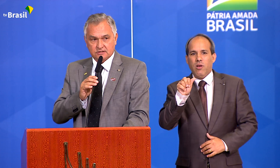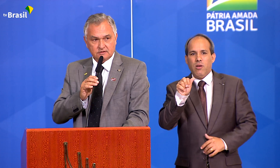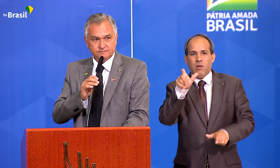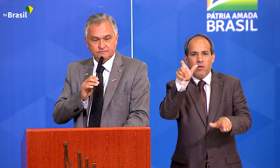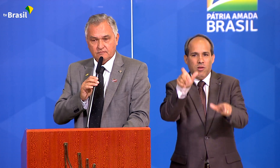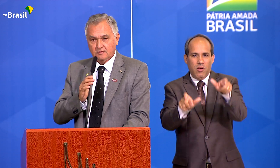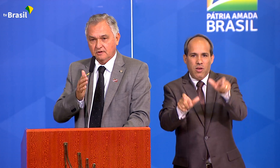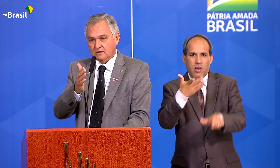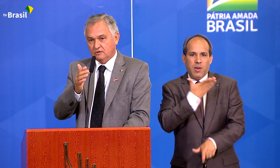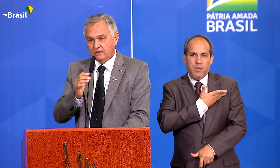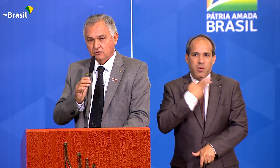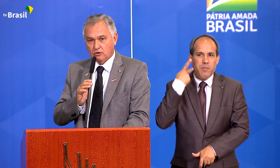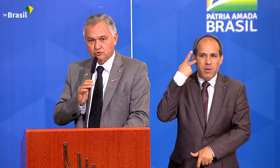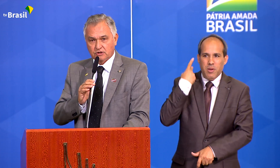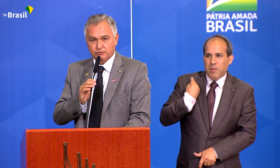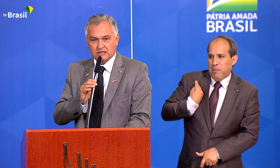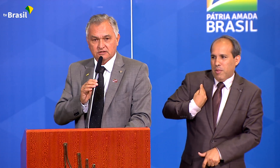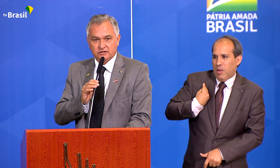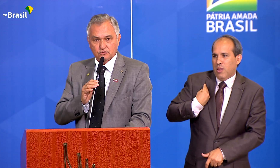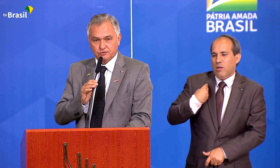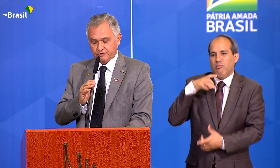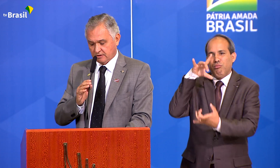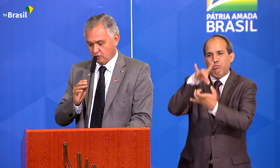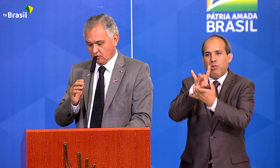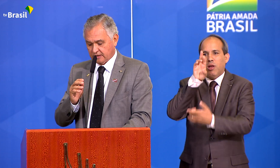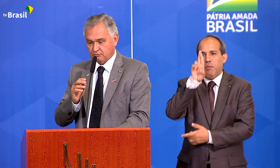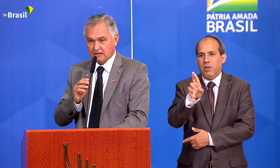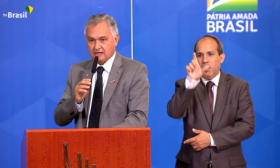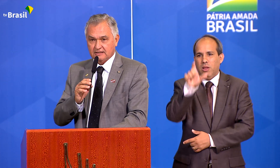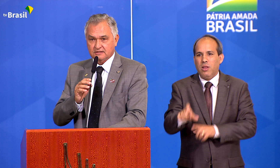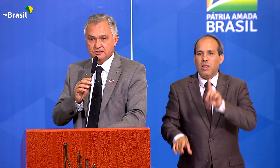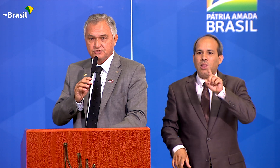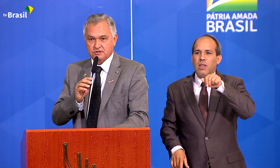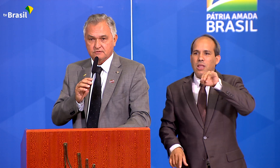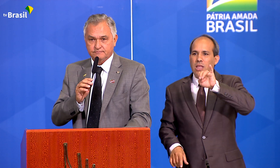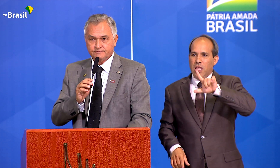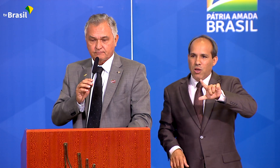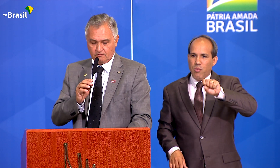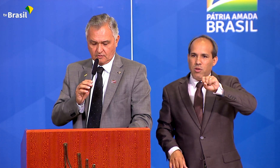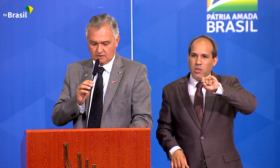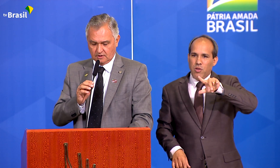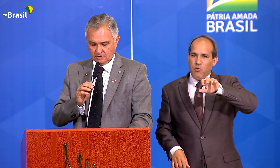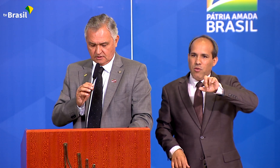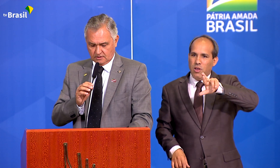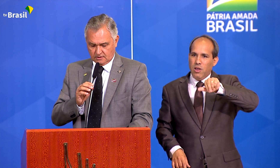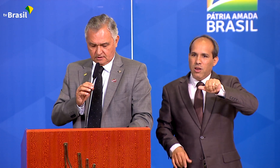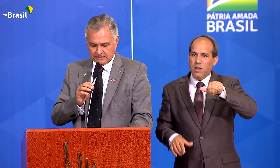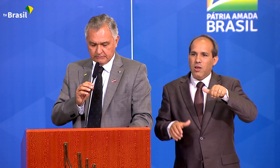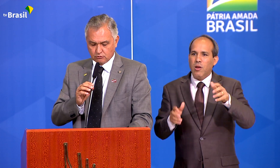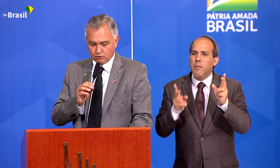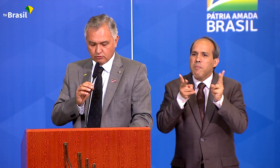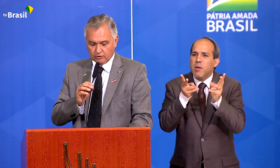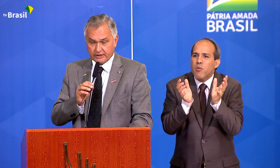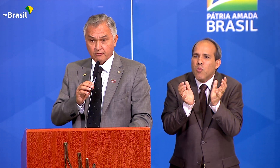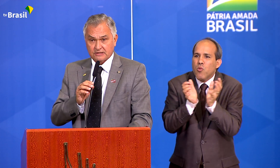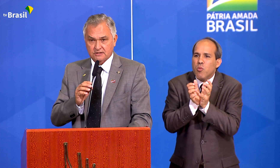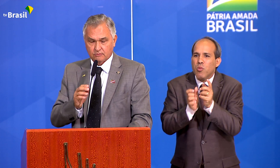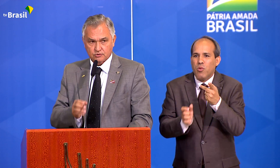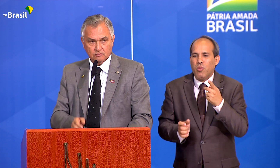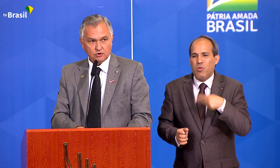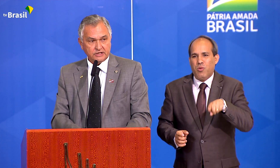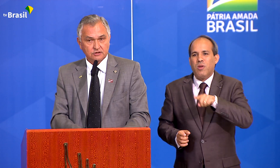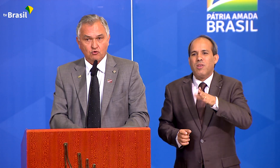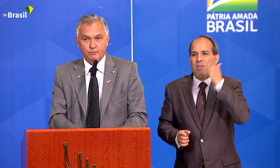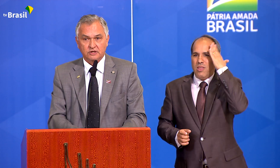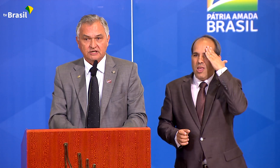aqui presentes em nome do deputado Daniel Silveira meu colega de bancada a gente nós sabemos muito bem